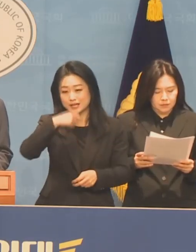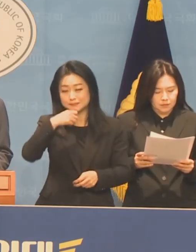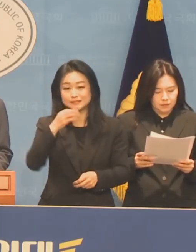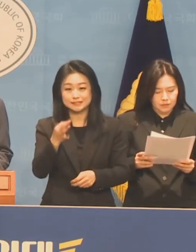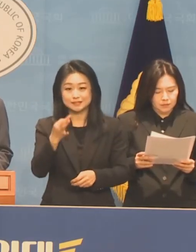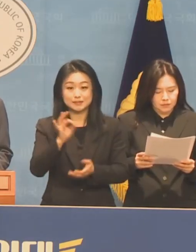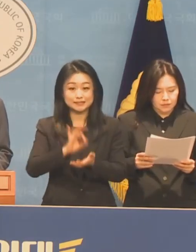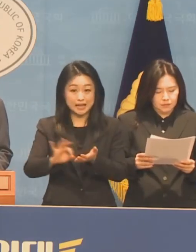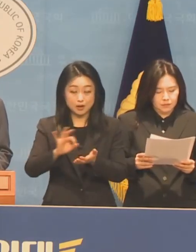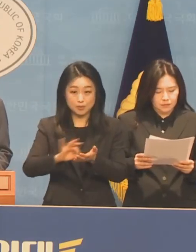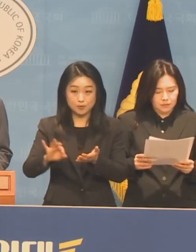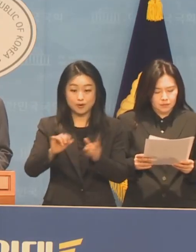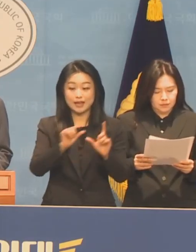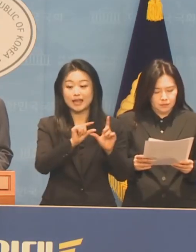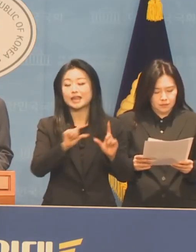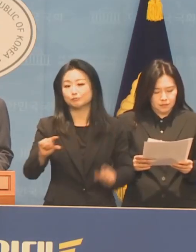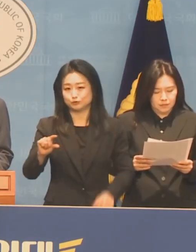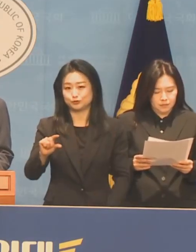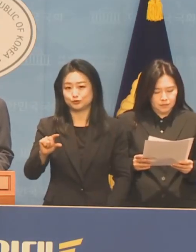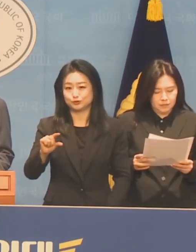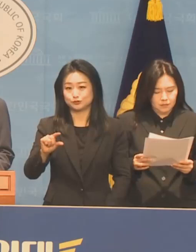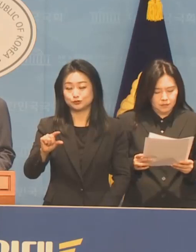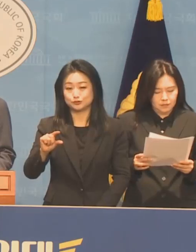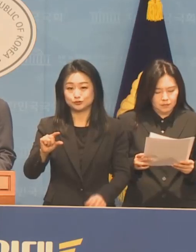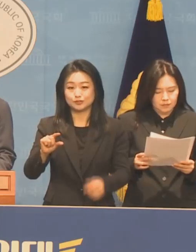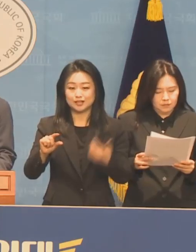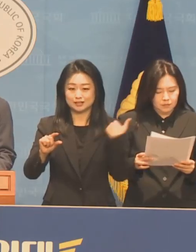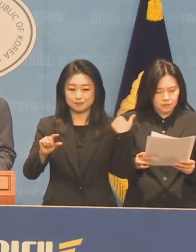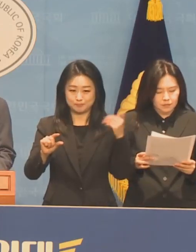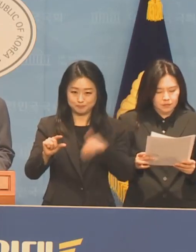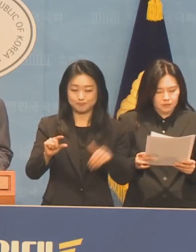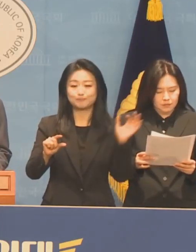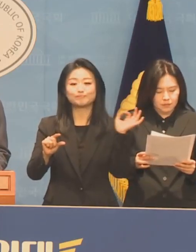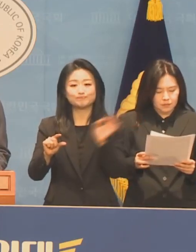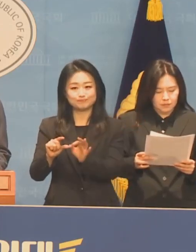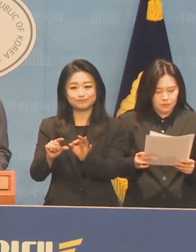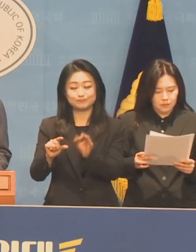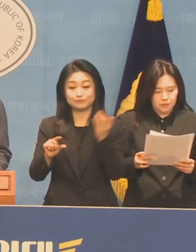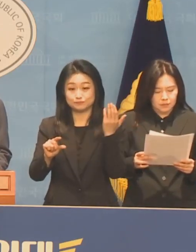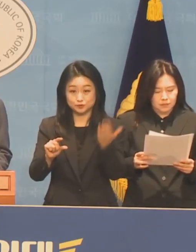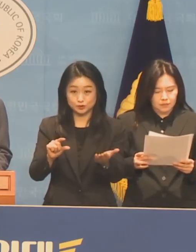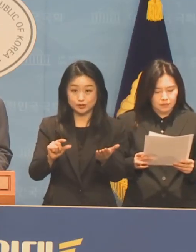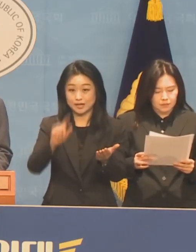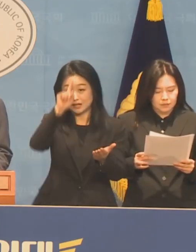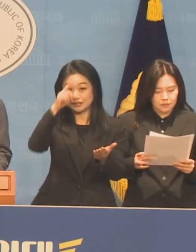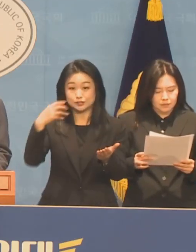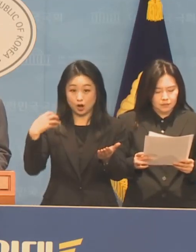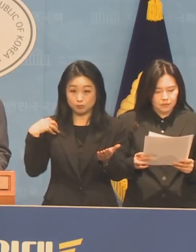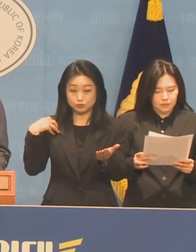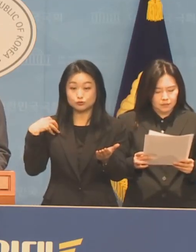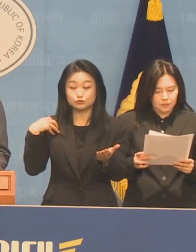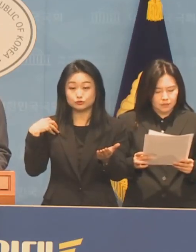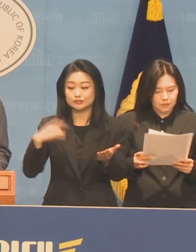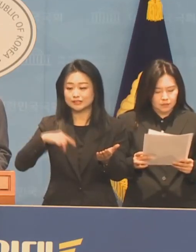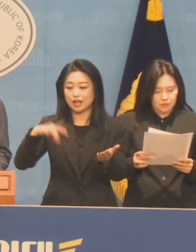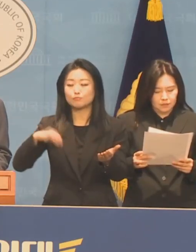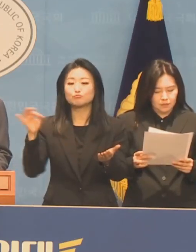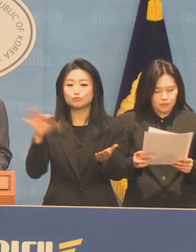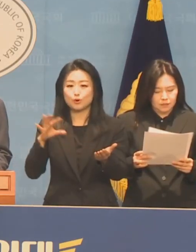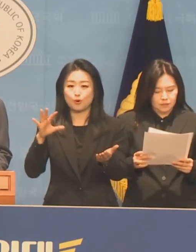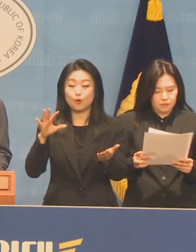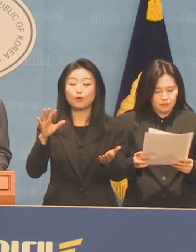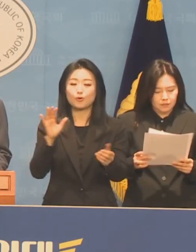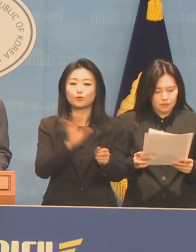사용한 금액의 일정 금액을 근로자에게 복지 차원에서 보전하면 정부는 이에 비과세로